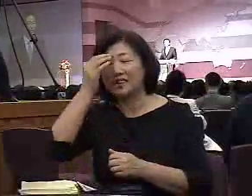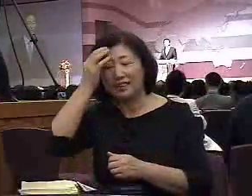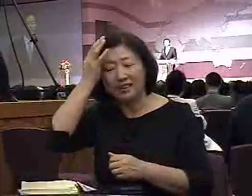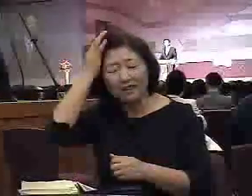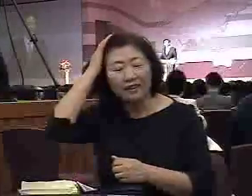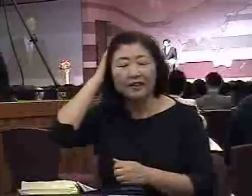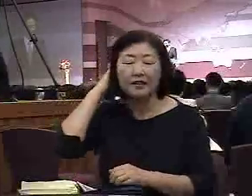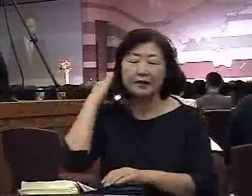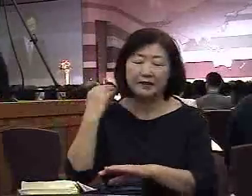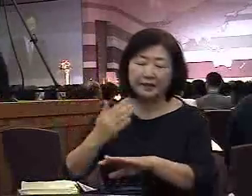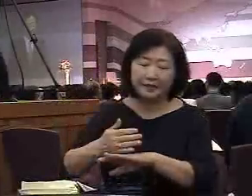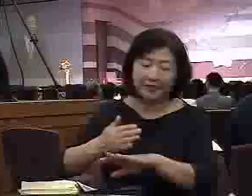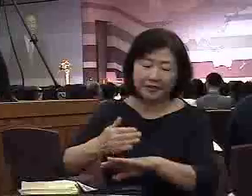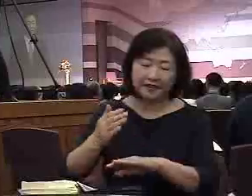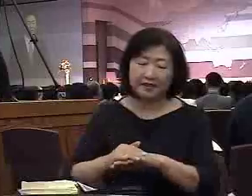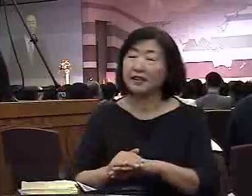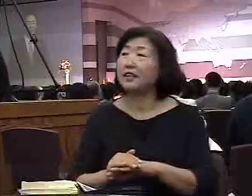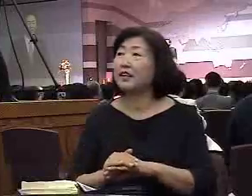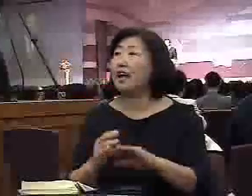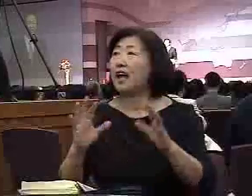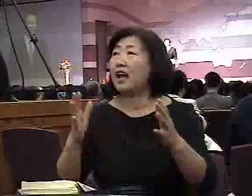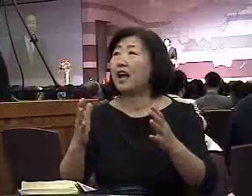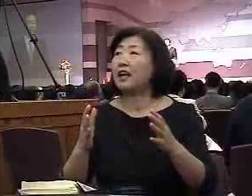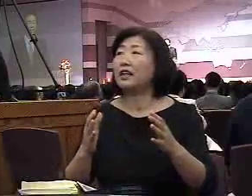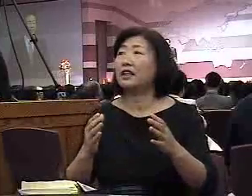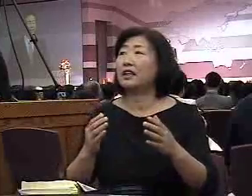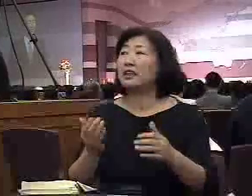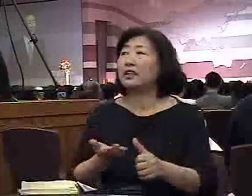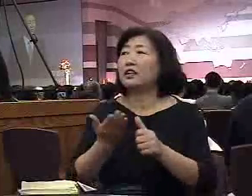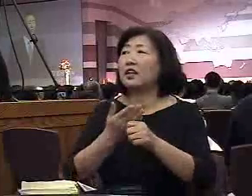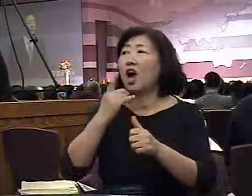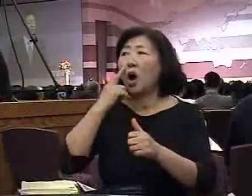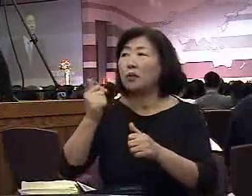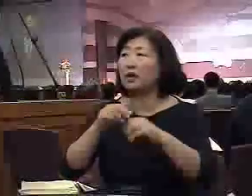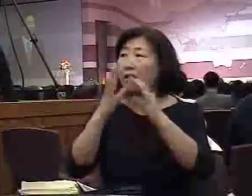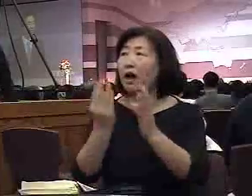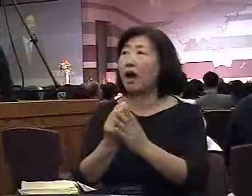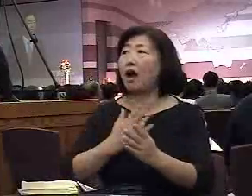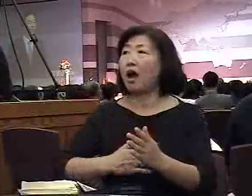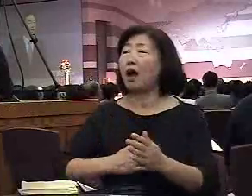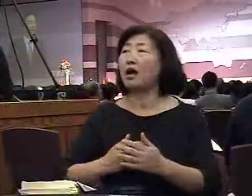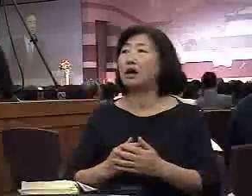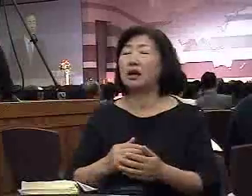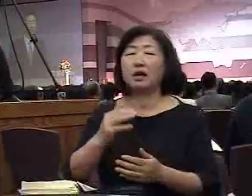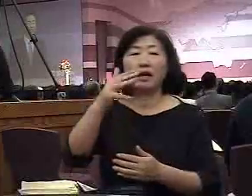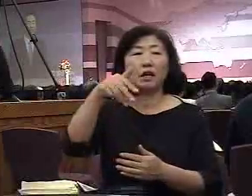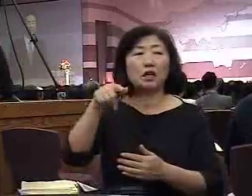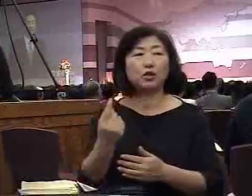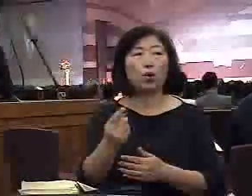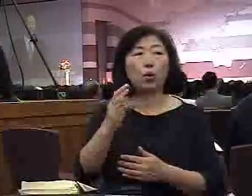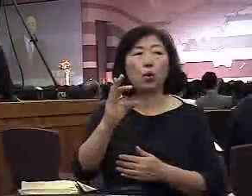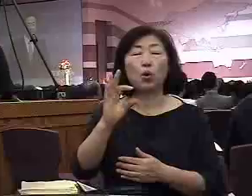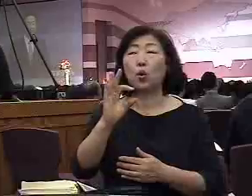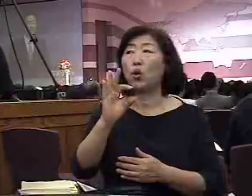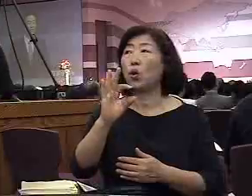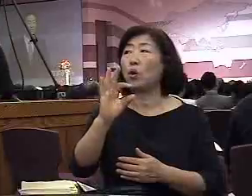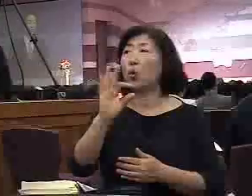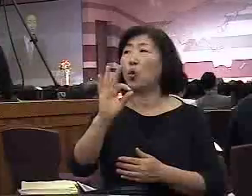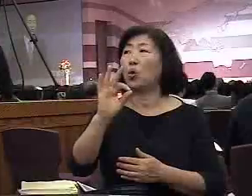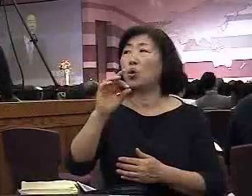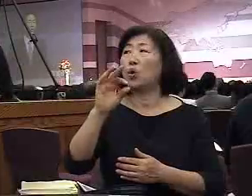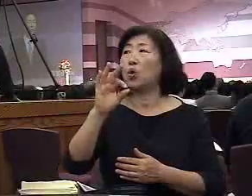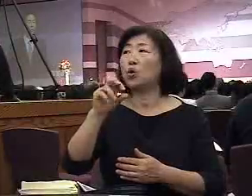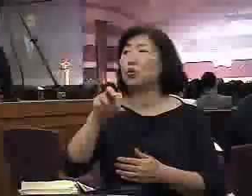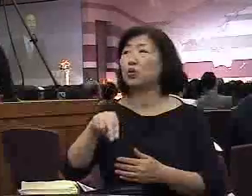예, 감사합니다. 아이를 키운 엄마들은 다 아는 얘기지만 초유가 그렇게 아이들에게 좋다고 합니다. 그래서 엄마들이